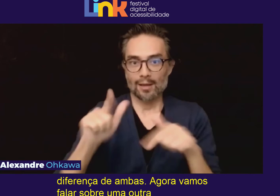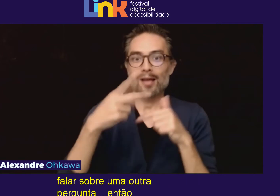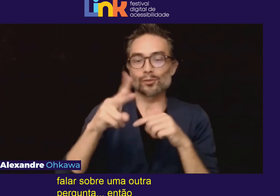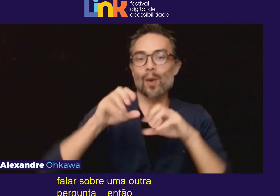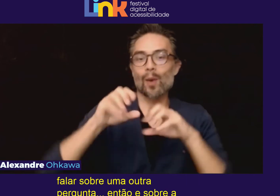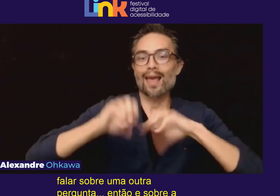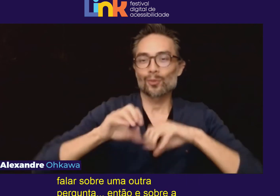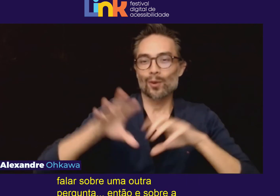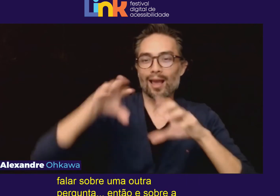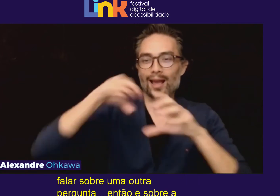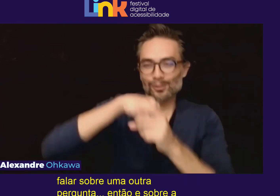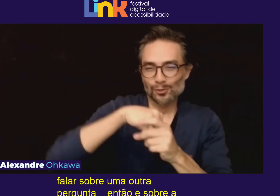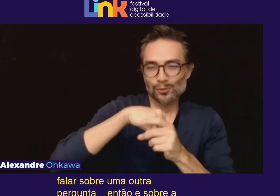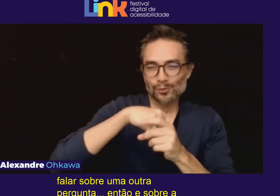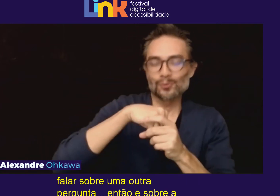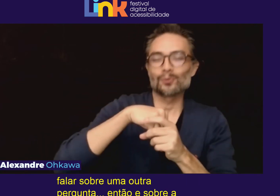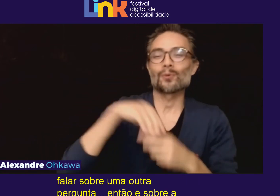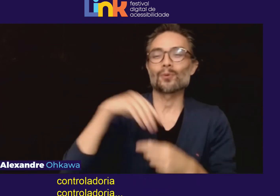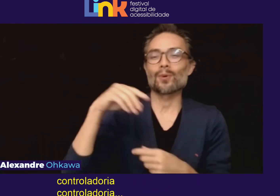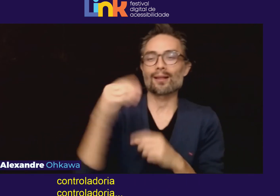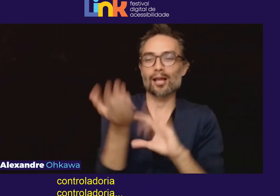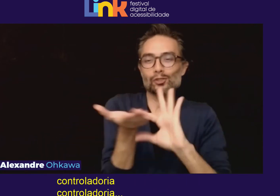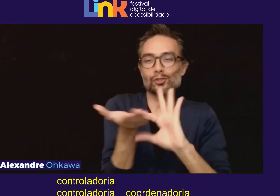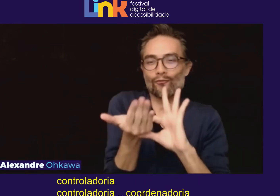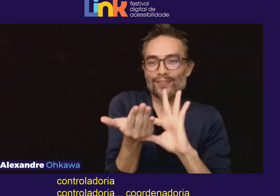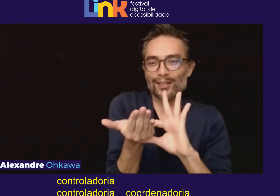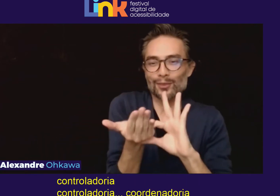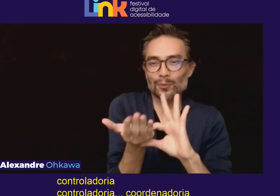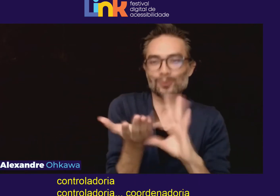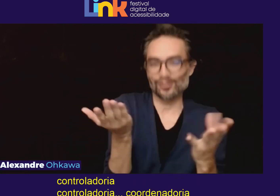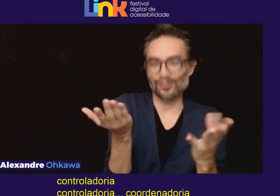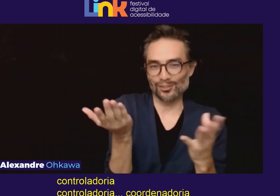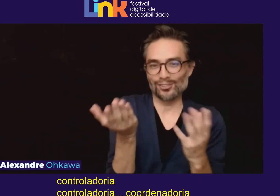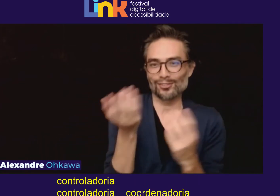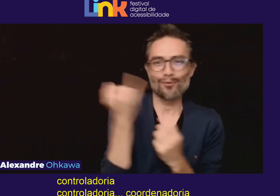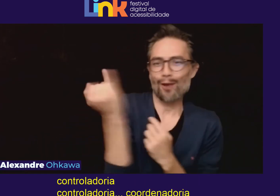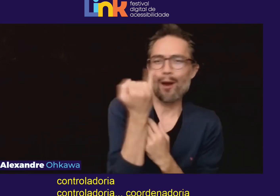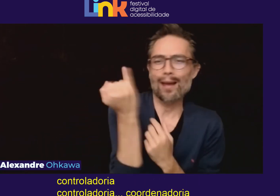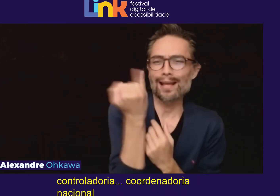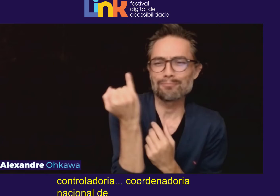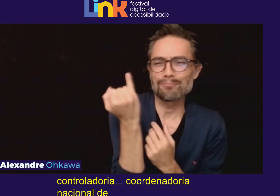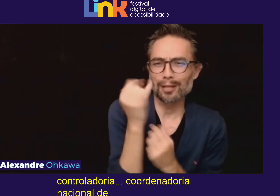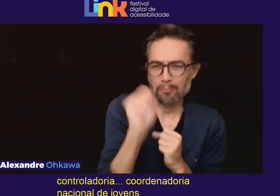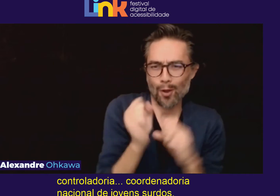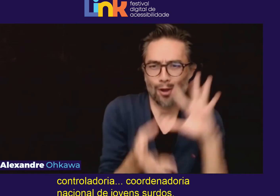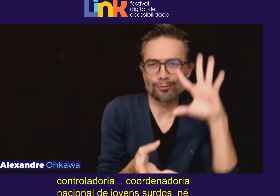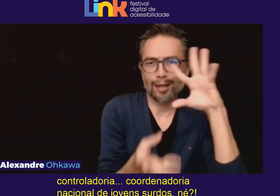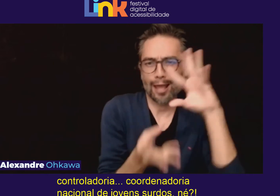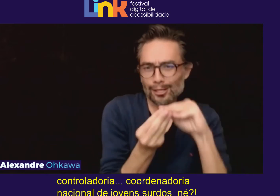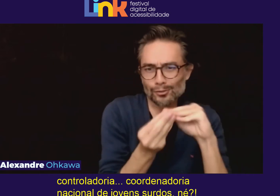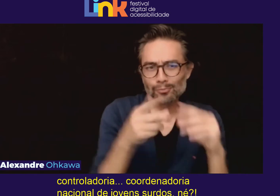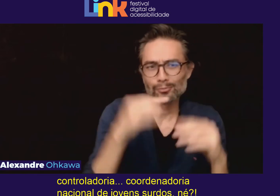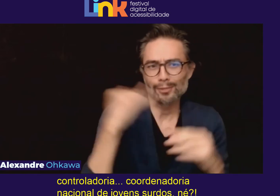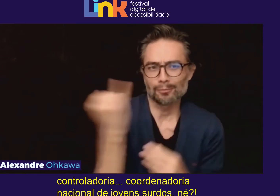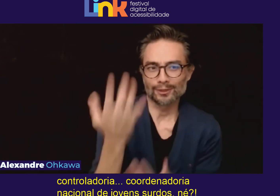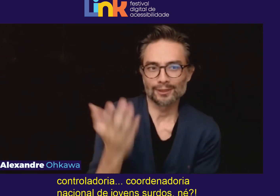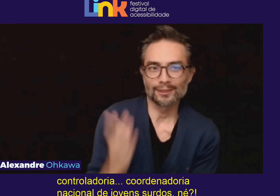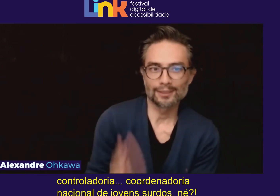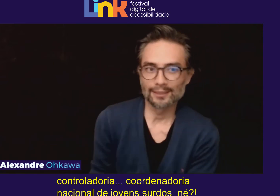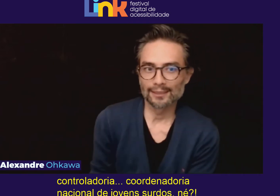Coordenadoria Nacional da Educação dos Jovens Surdos, né? Então, como é importante, né,